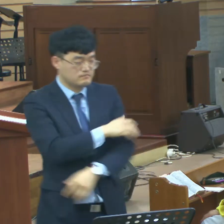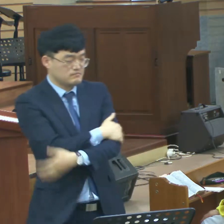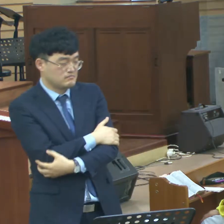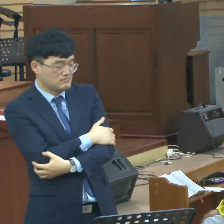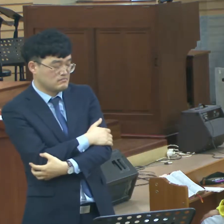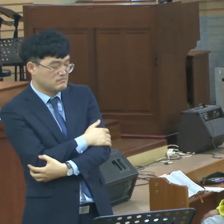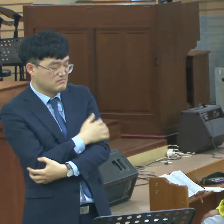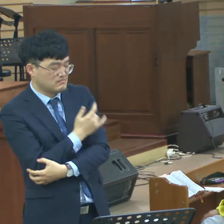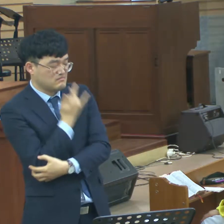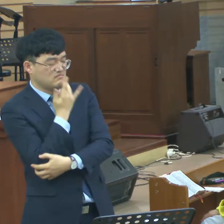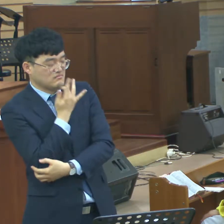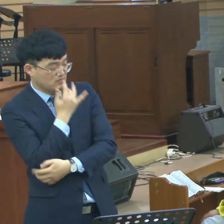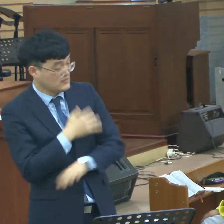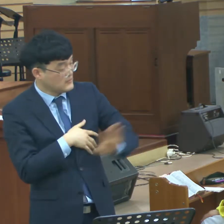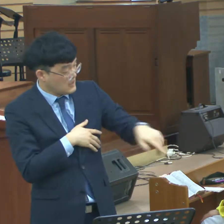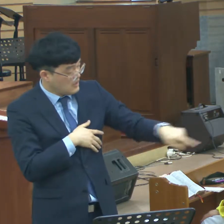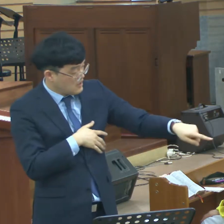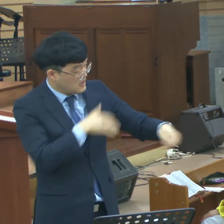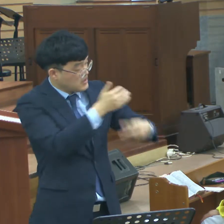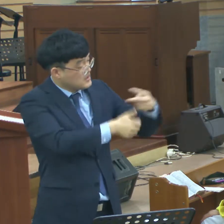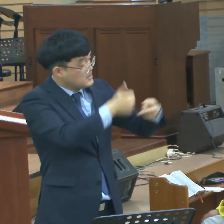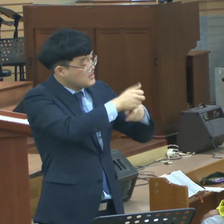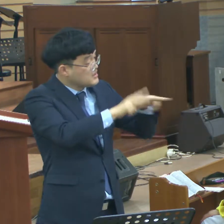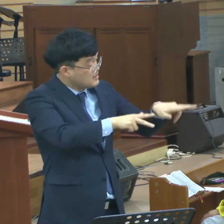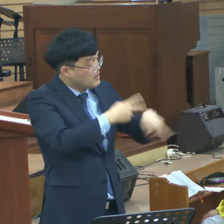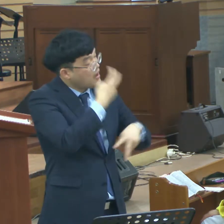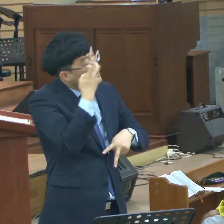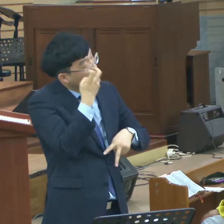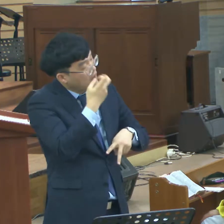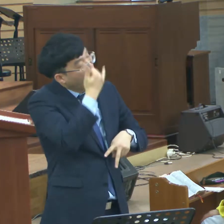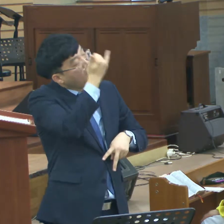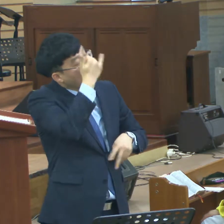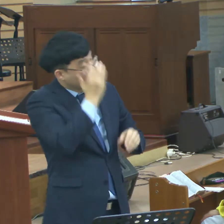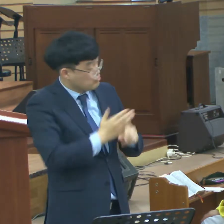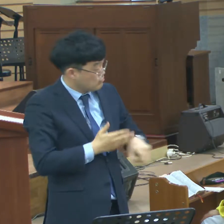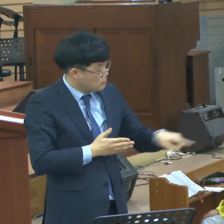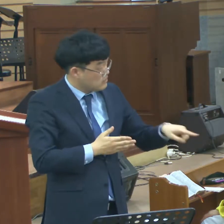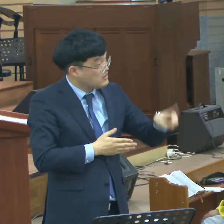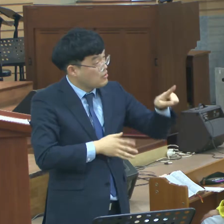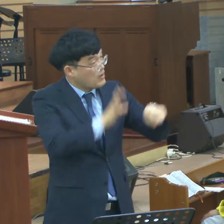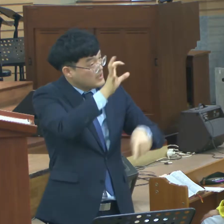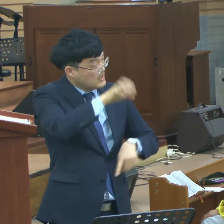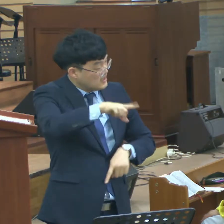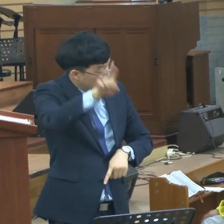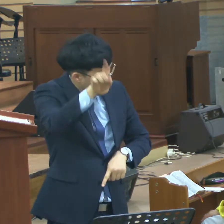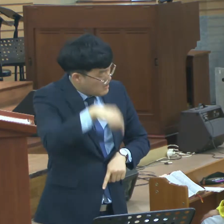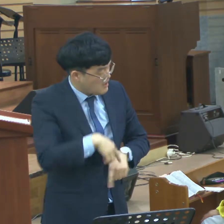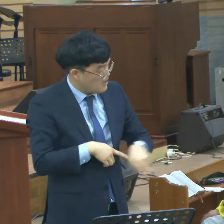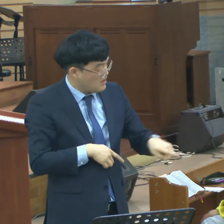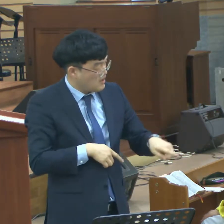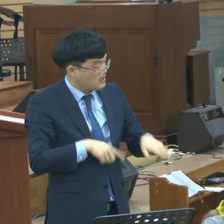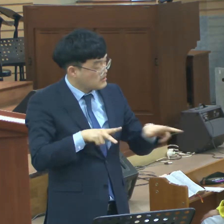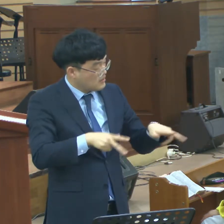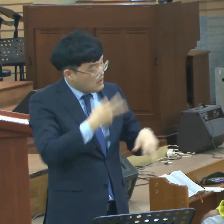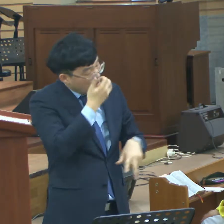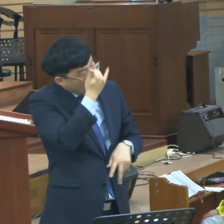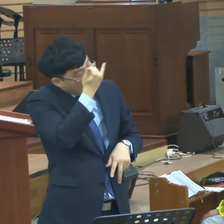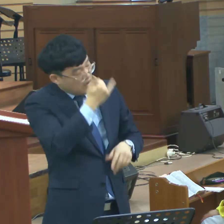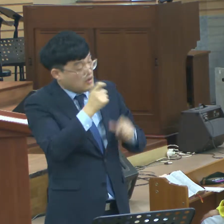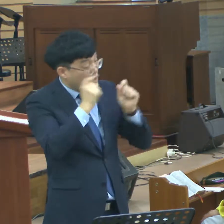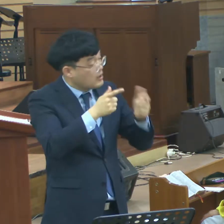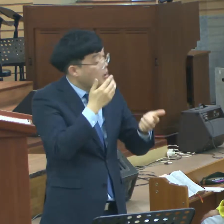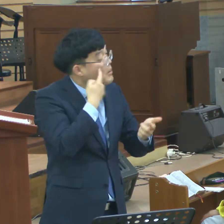조롱하죠. 야, 바알이 신인데 묵상하고 있나? 잠깐 나갔나? 화장실 갔나? 잠이 들어서 깨워야